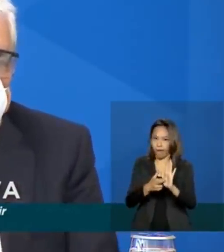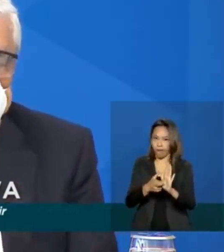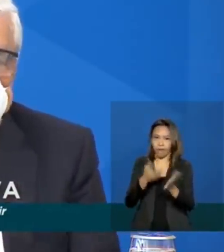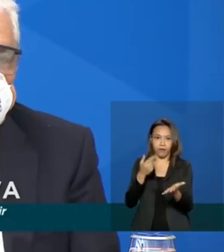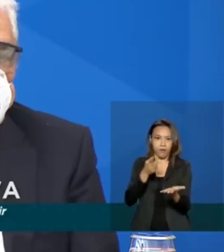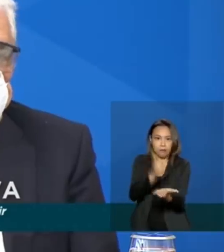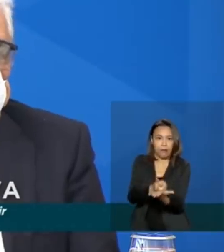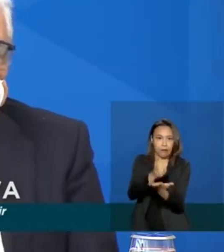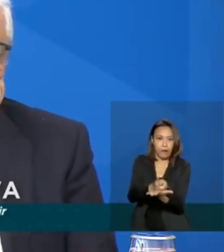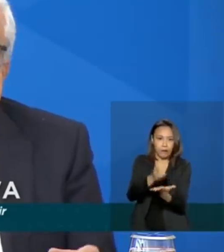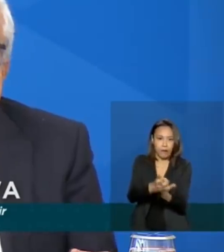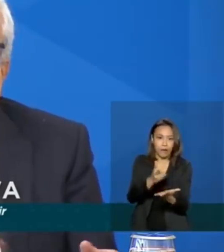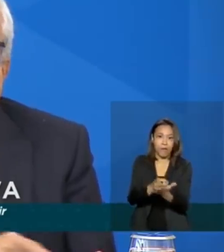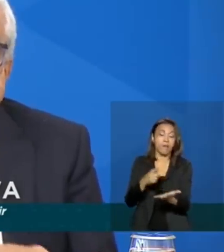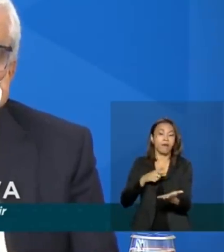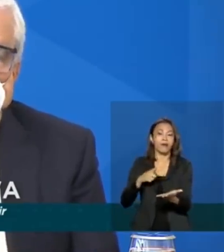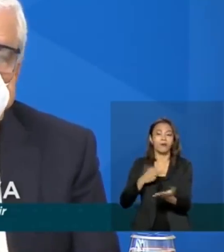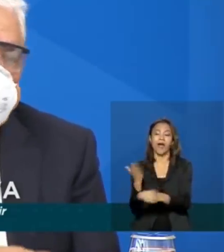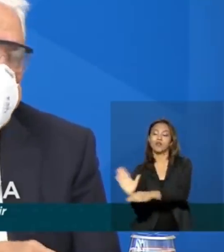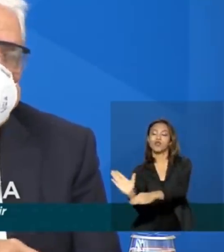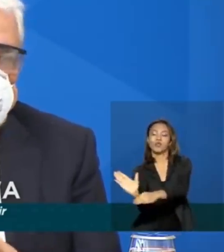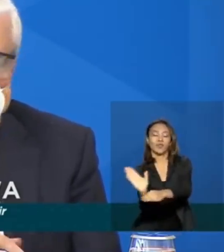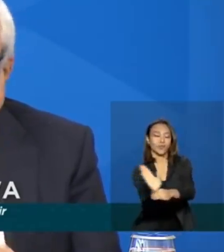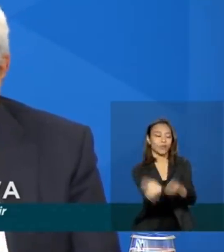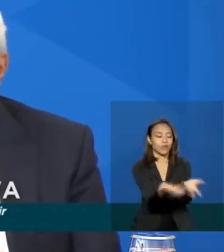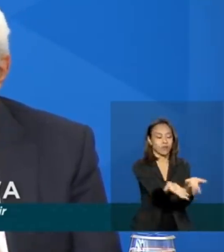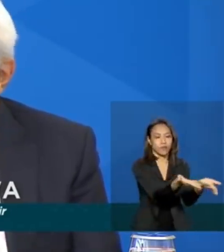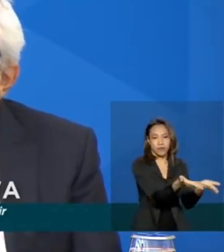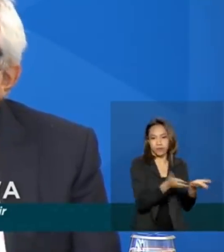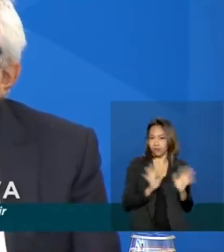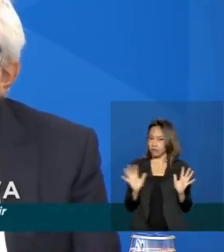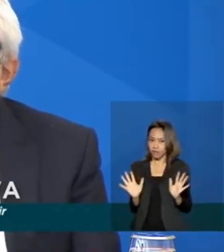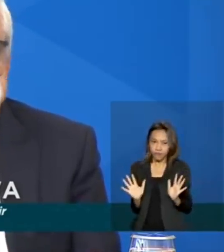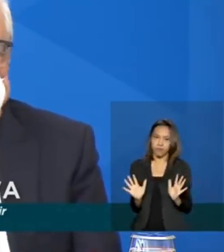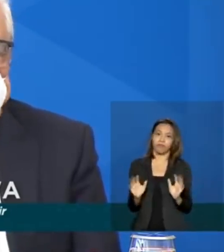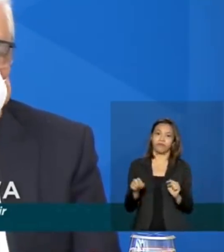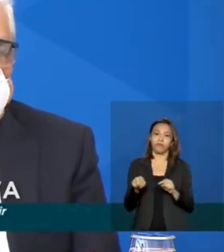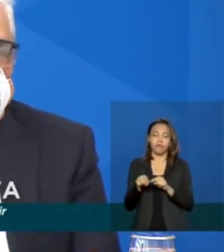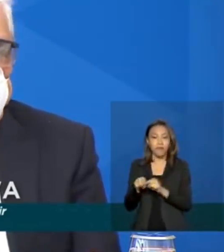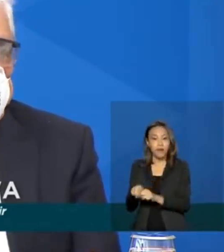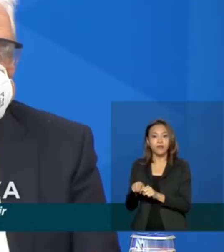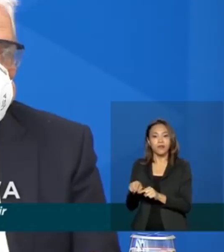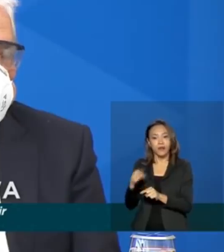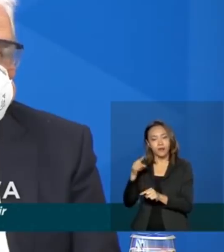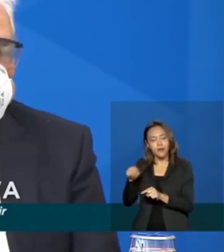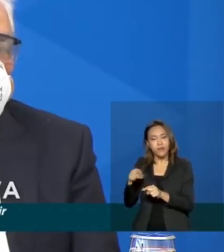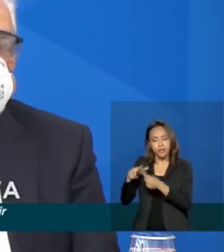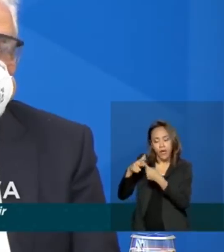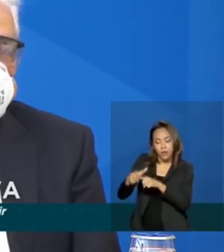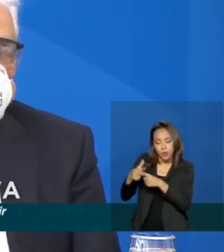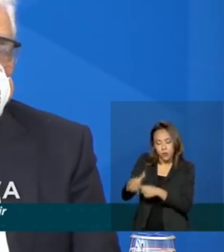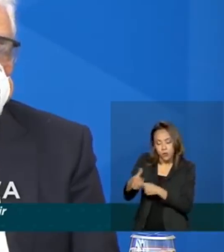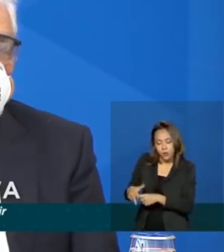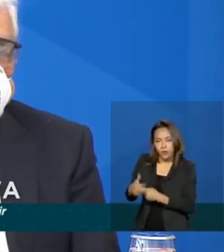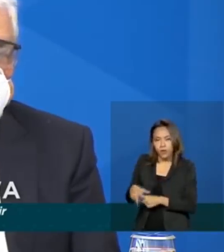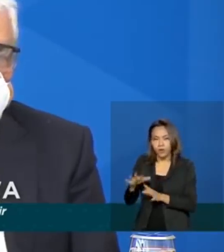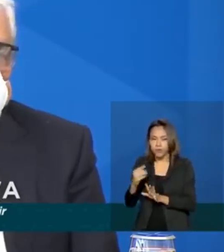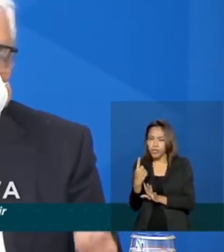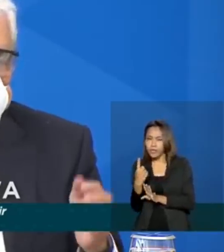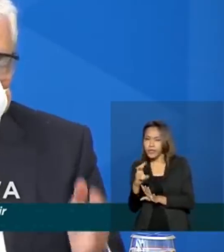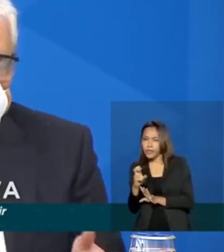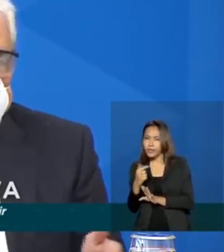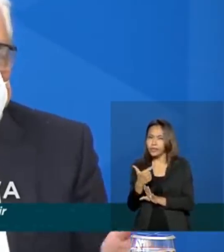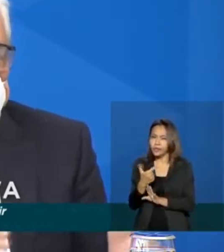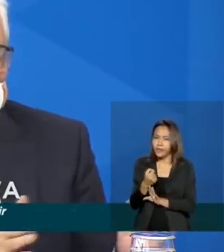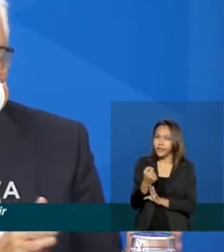trading companies, nem tampouco ser forçada a, de repente, dar um ajuste de 15%, 20%